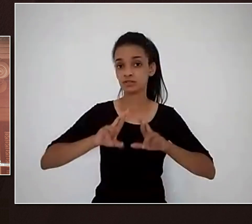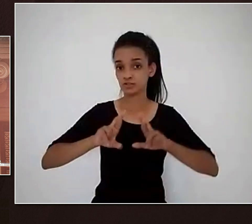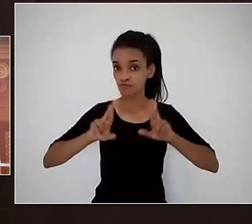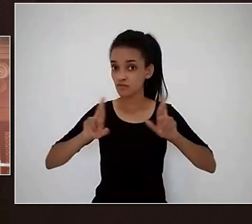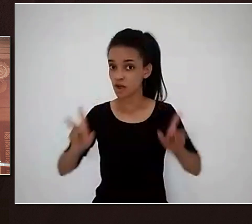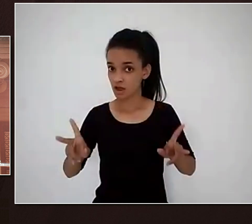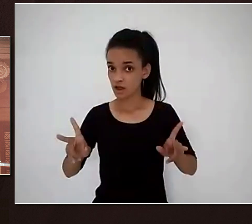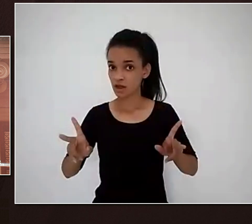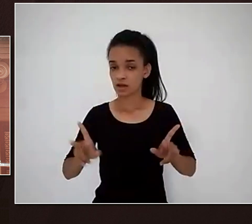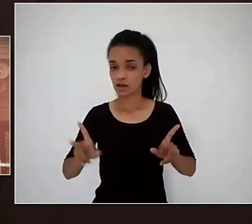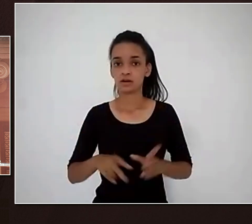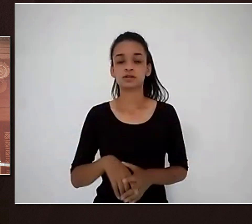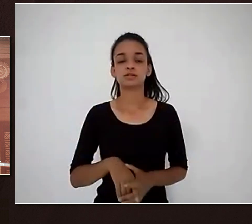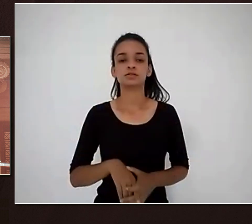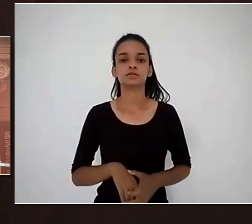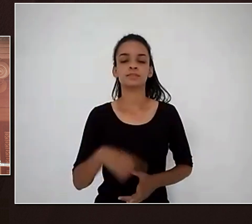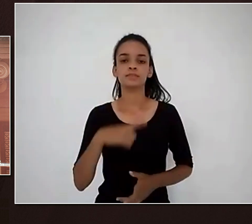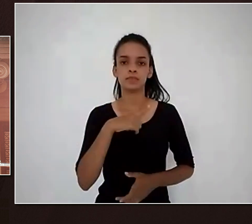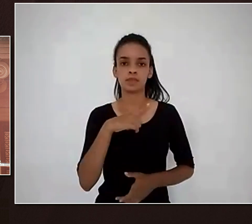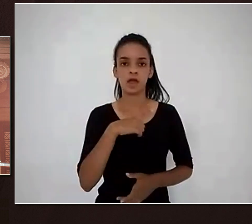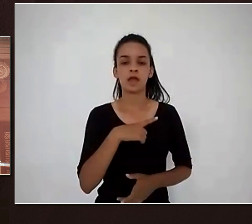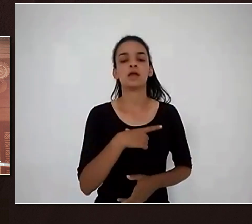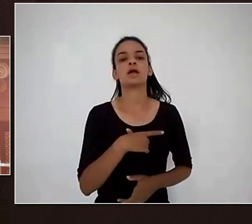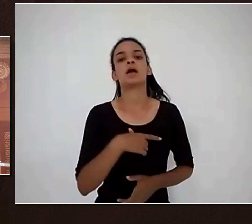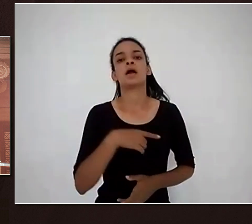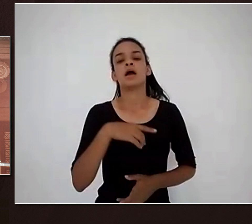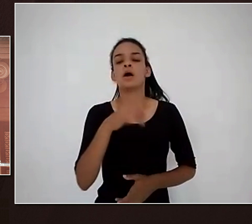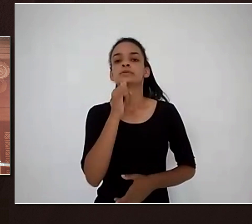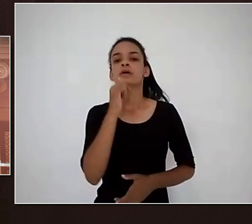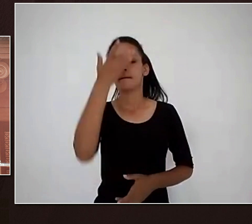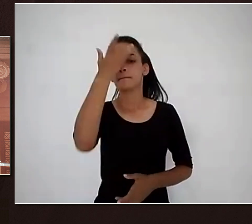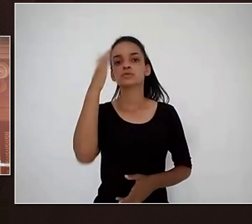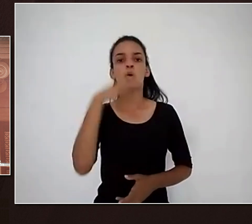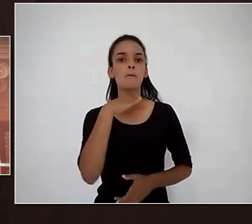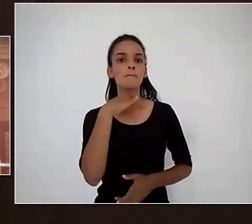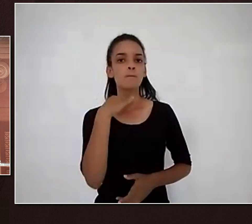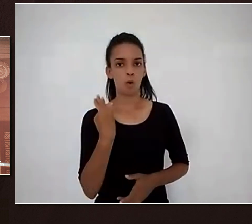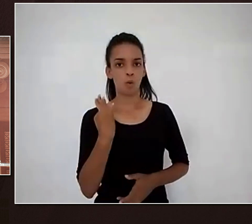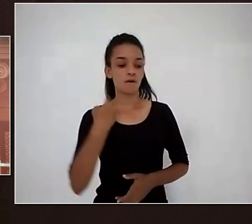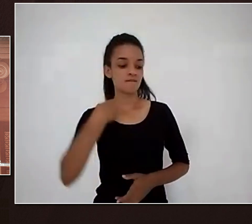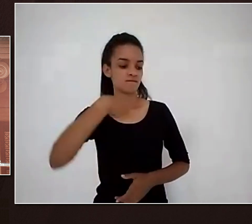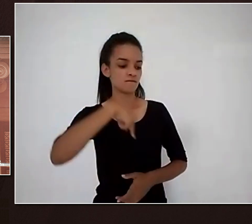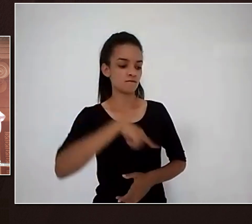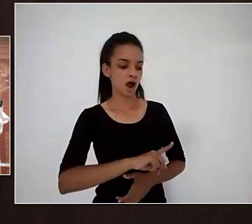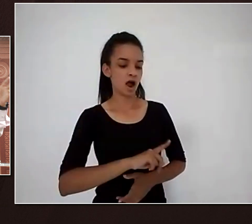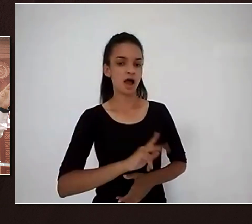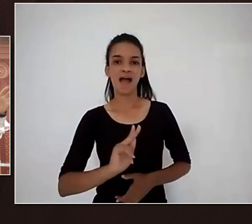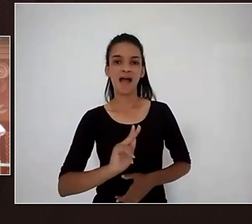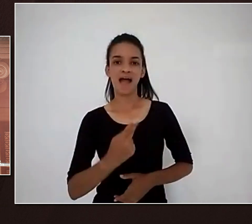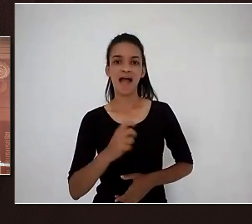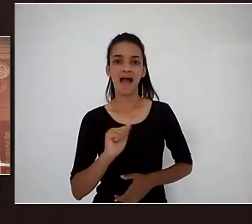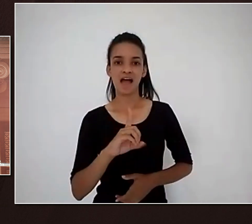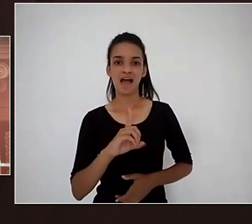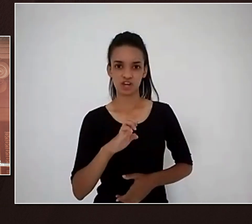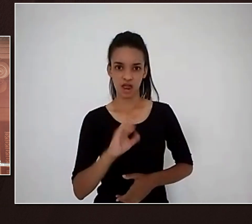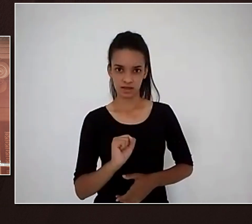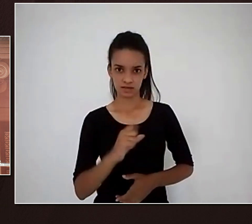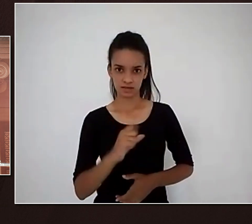Existe quando os mortos, né, morrem, vão para o Hades, e no Hades as duas sessões, uma